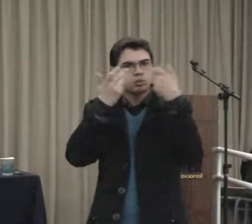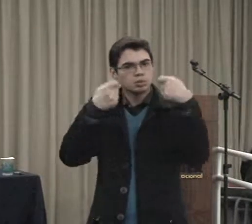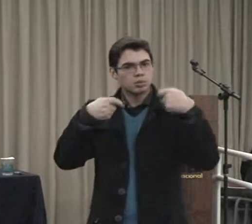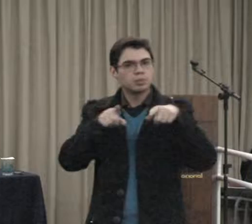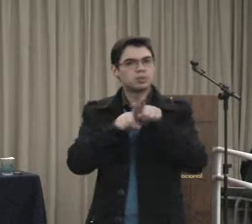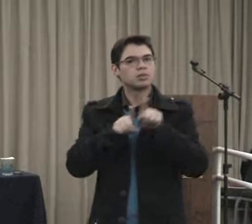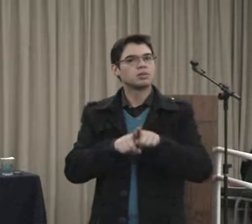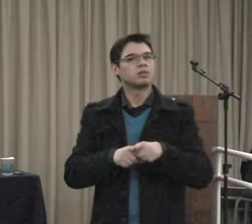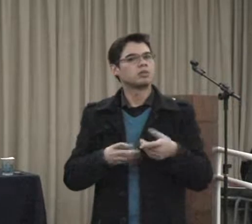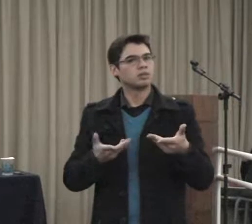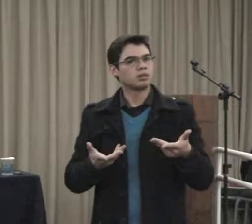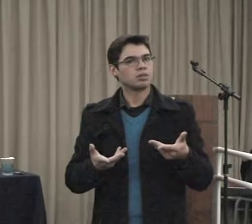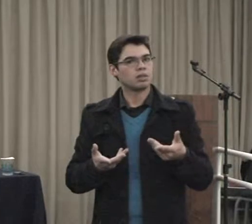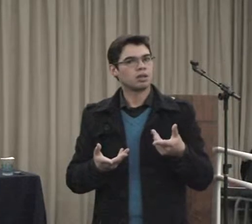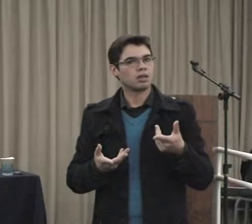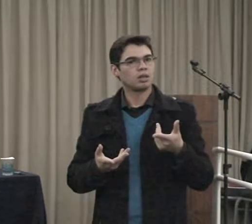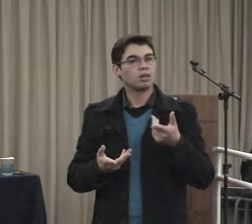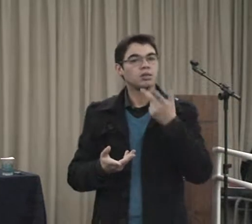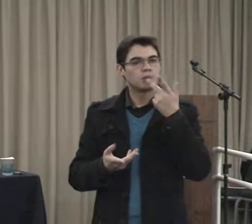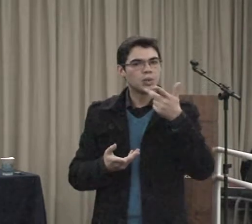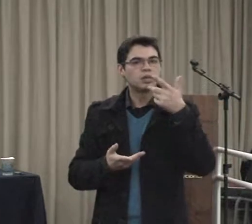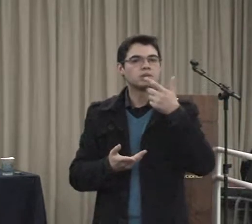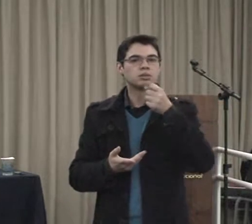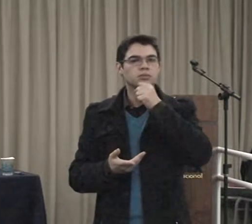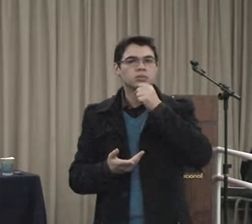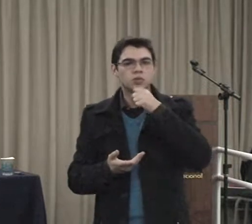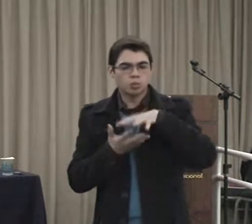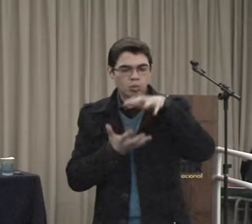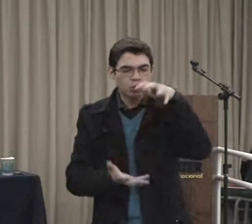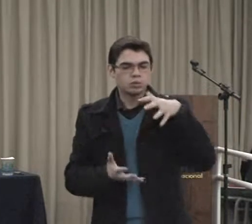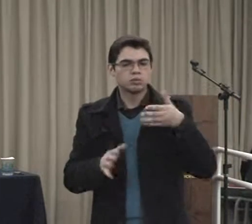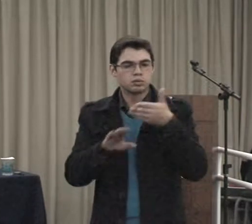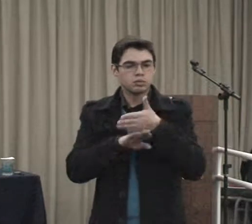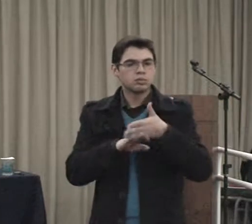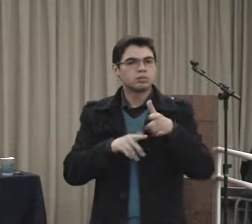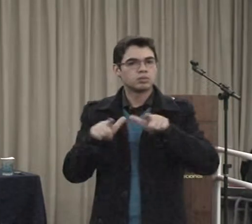precisa. O idoso também precisa.